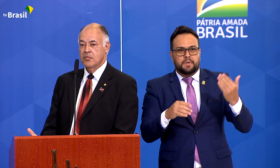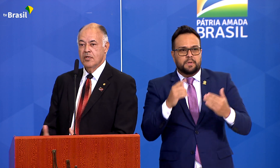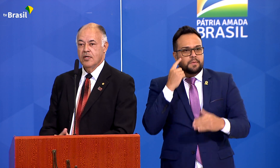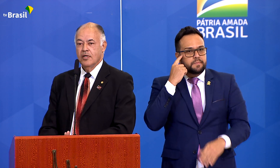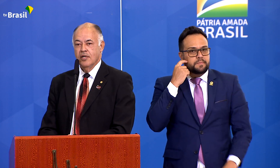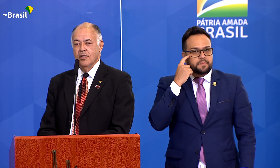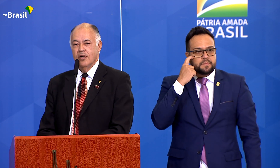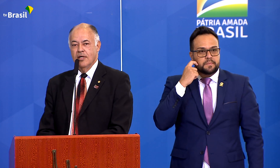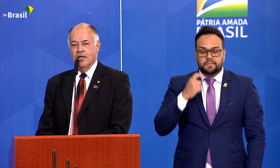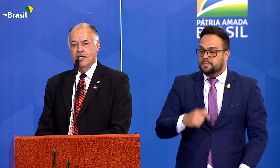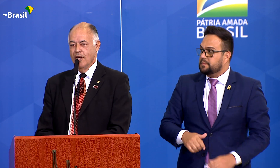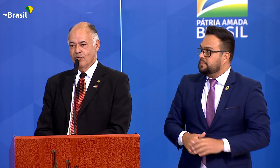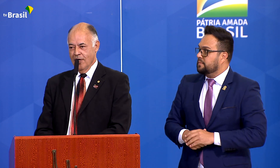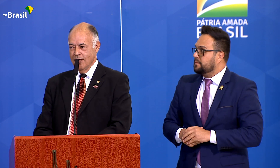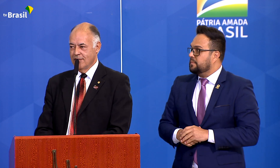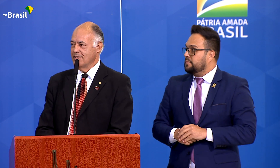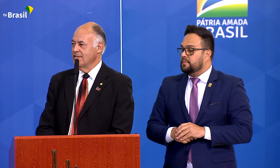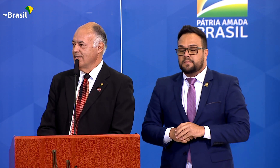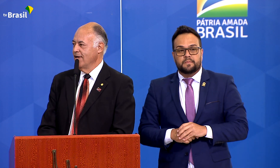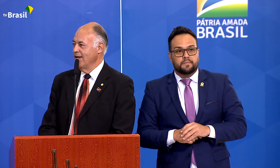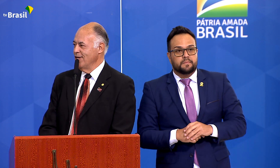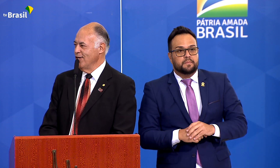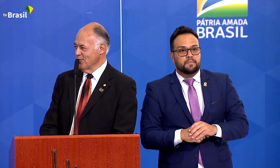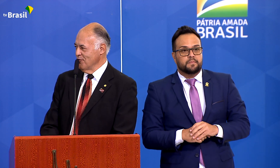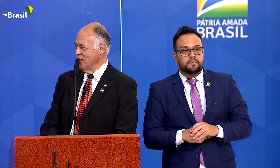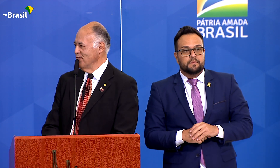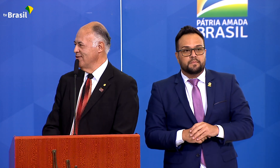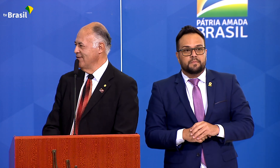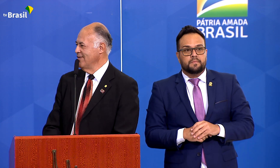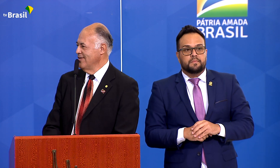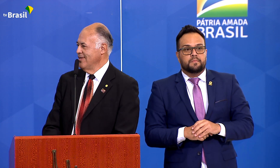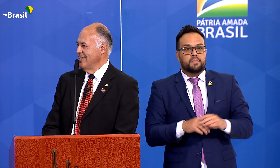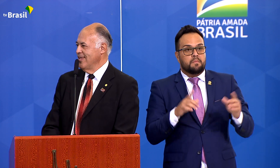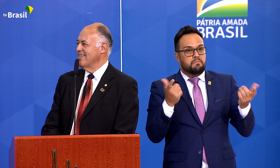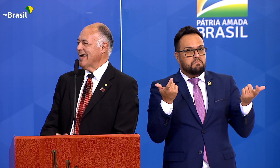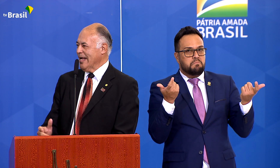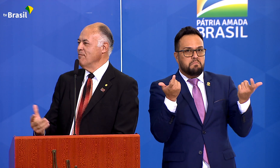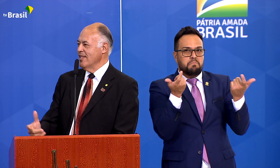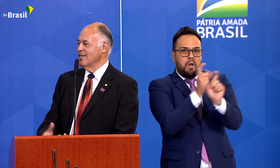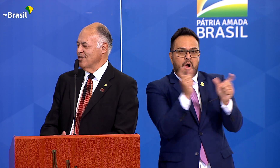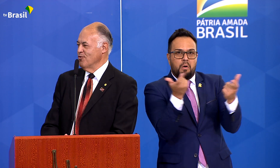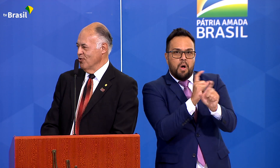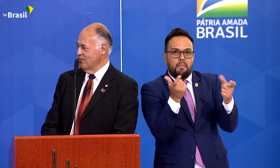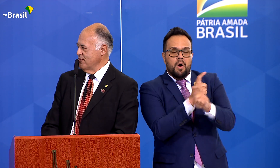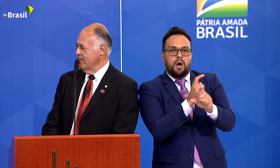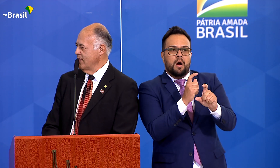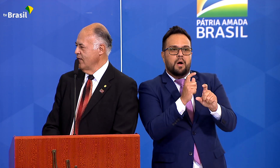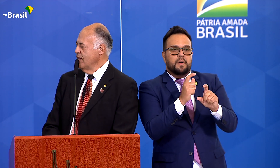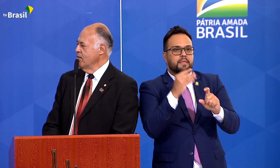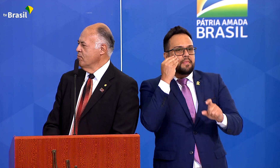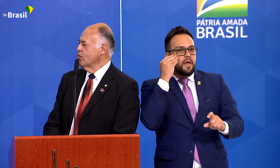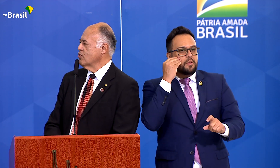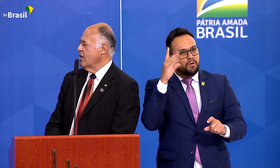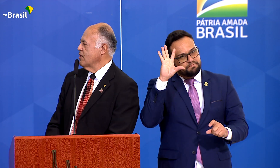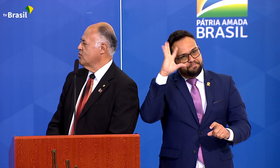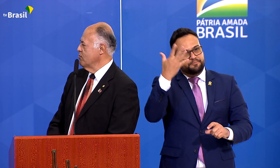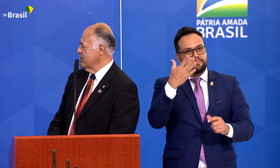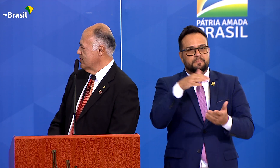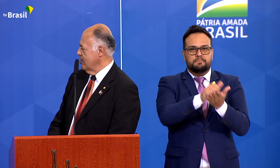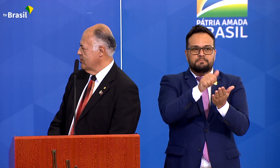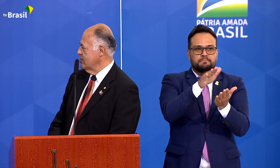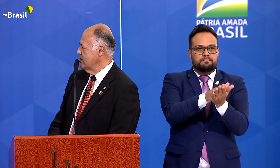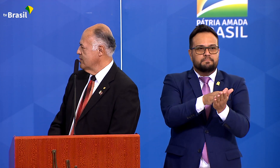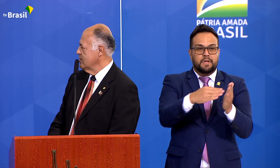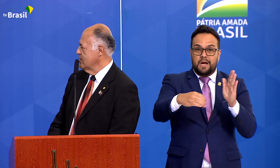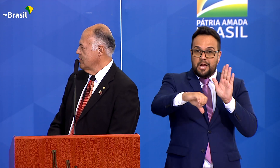outro hoje e nenhum deles ali resolveu tentar criminalizar o outro por